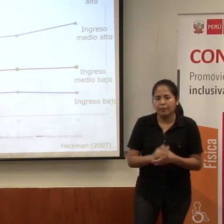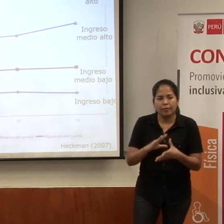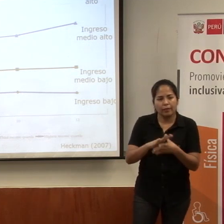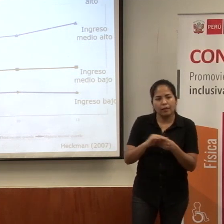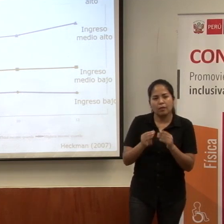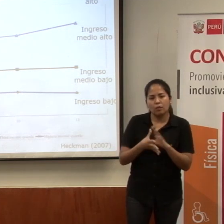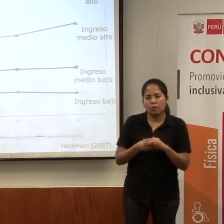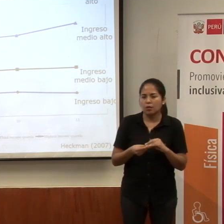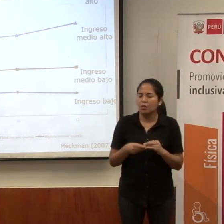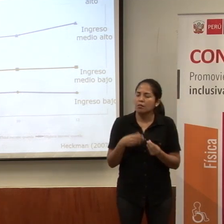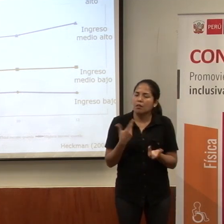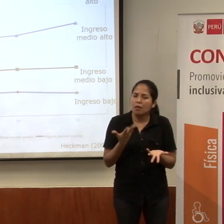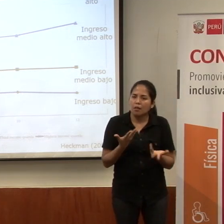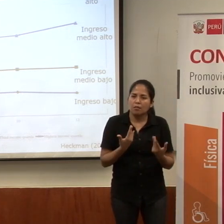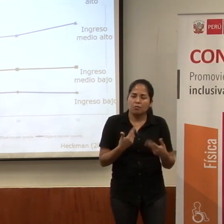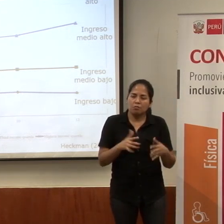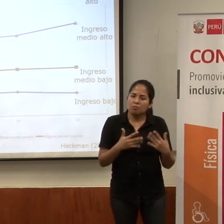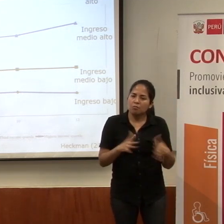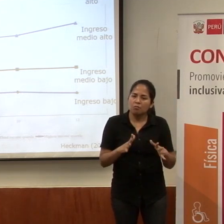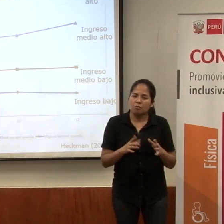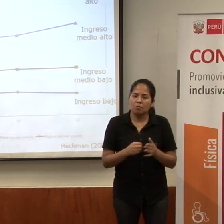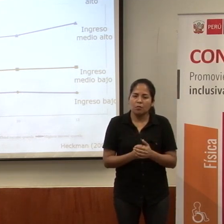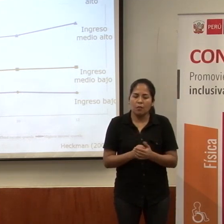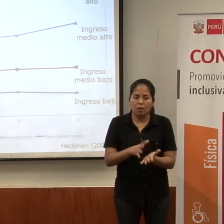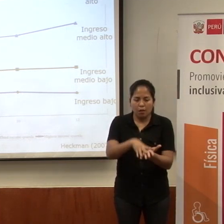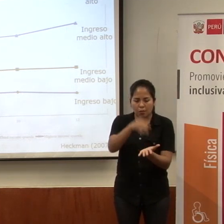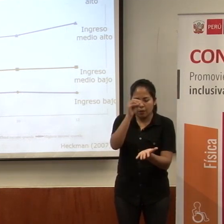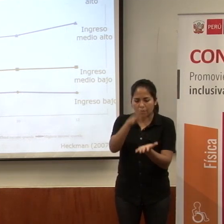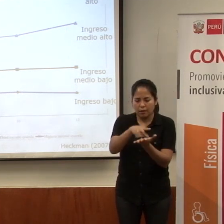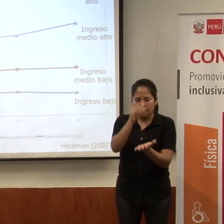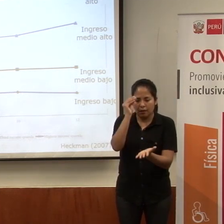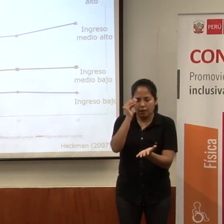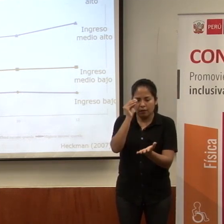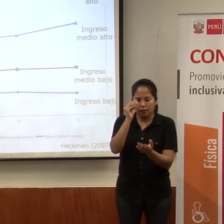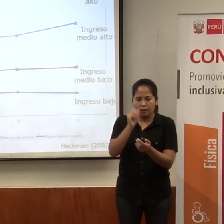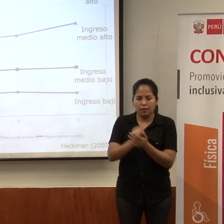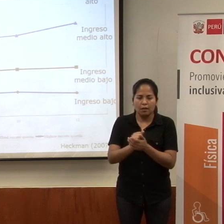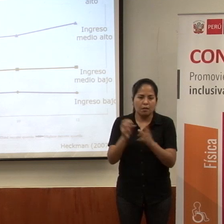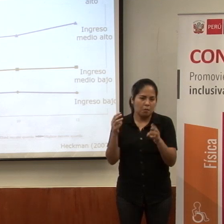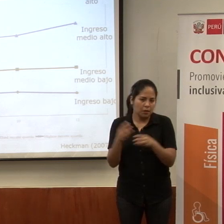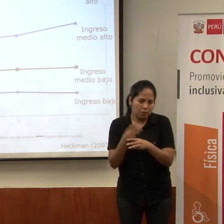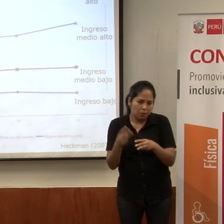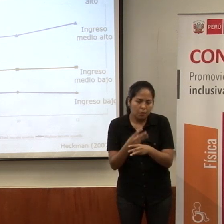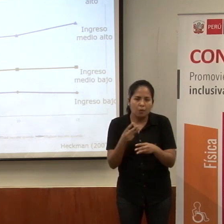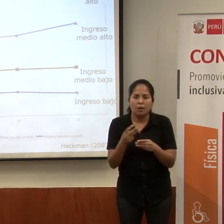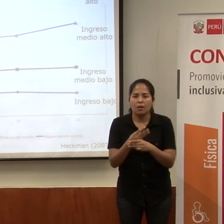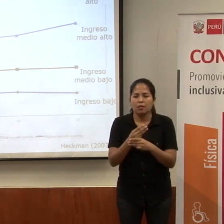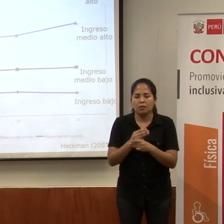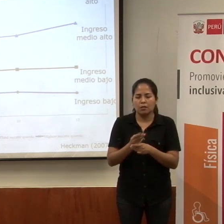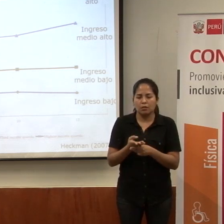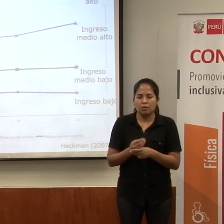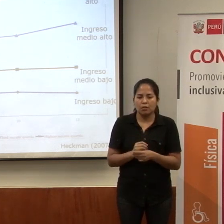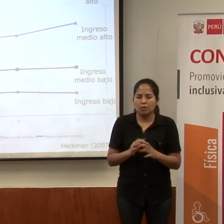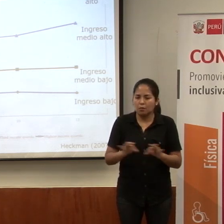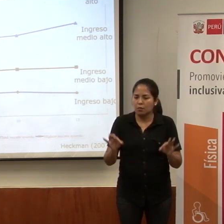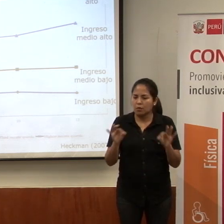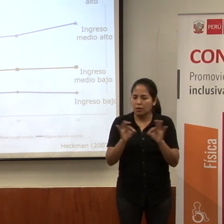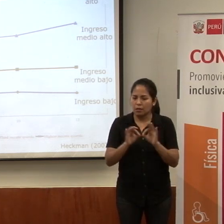históricamente se ha demostrado de que el aprendizaje, especialmente de lo lógico-matemático, tiene que ver con los niveles de